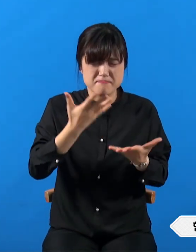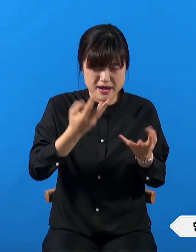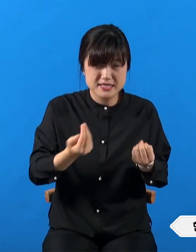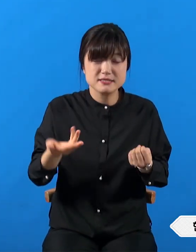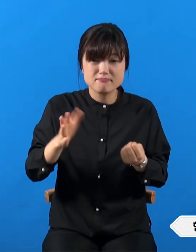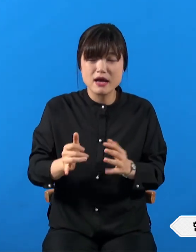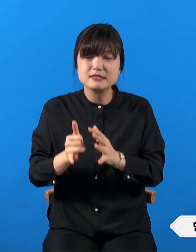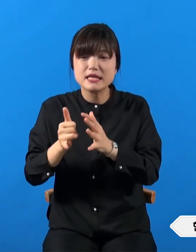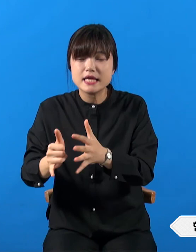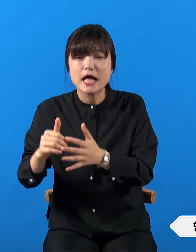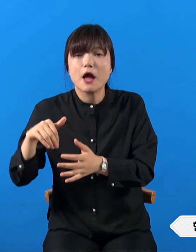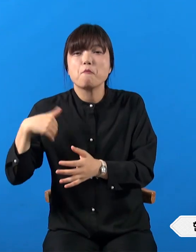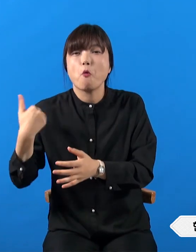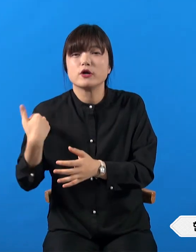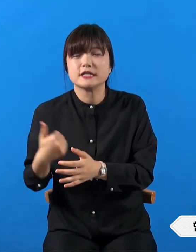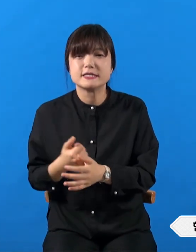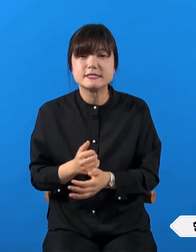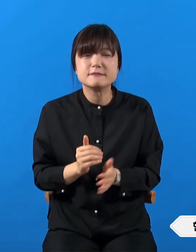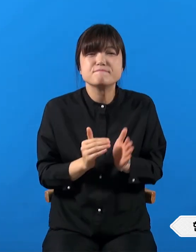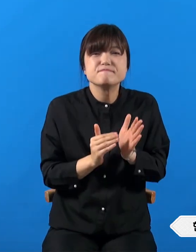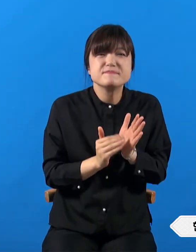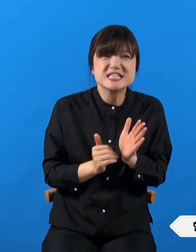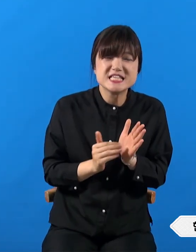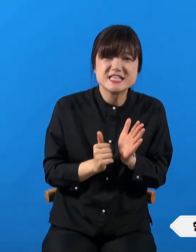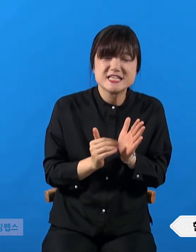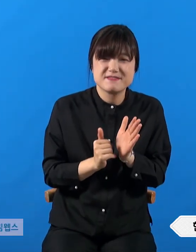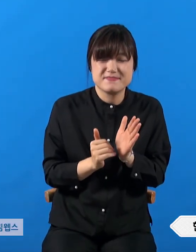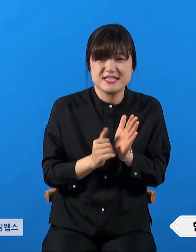세상이 알지 못하는 비밀 병기, 이 기도를